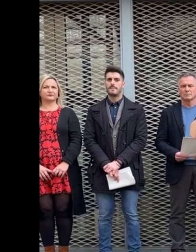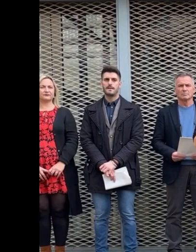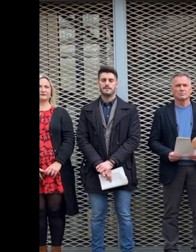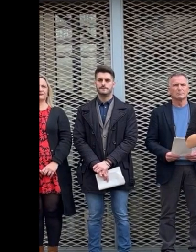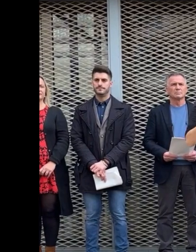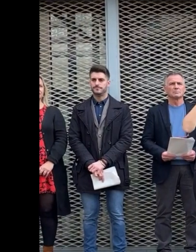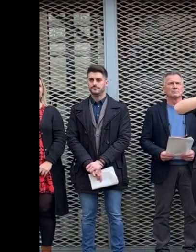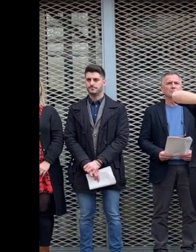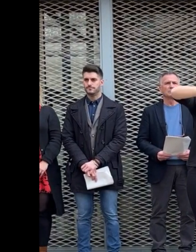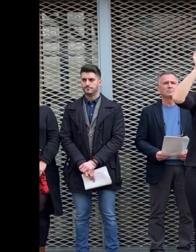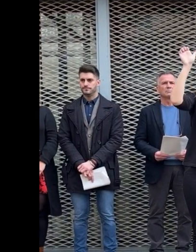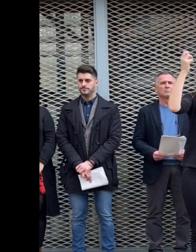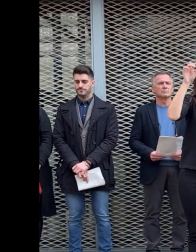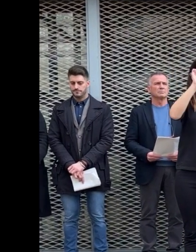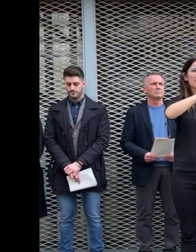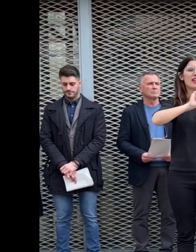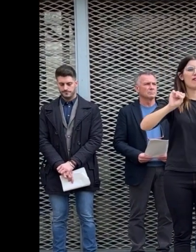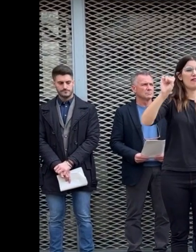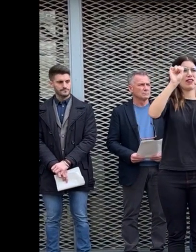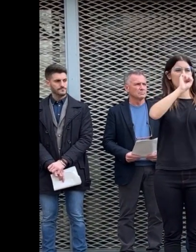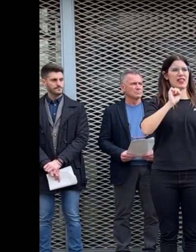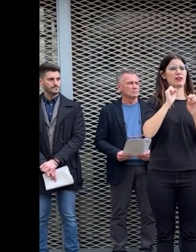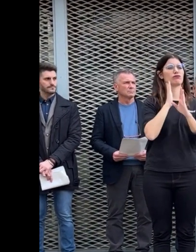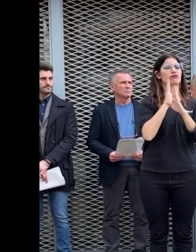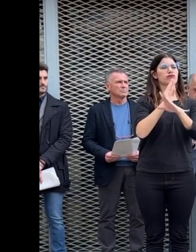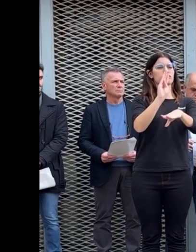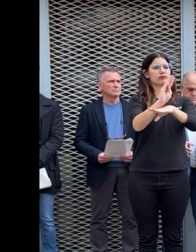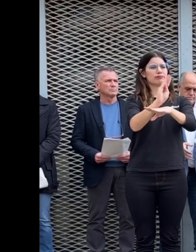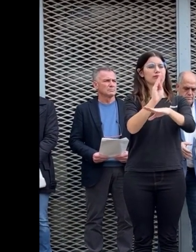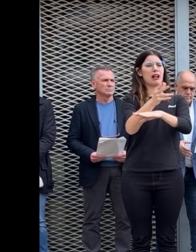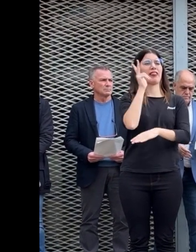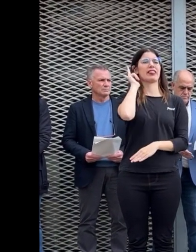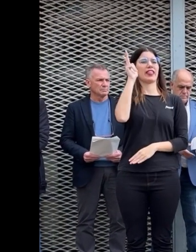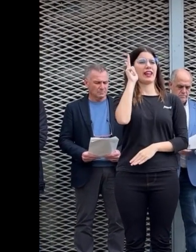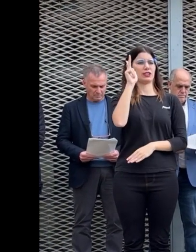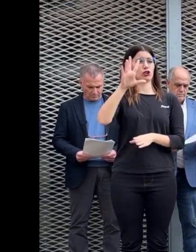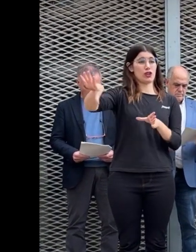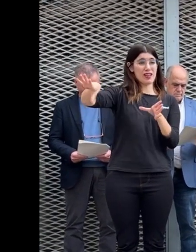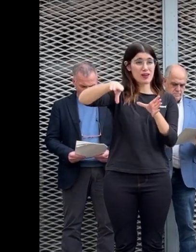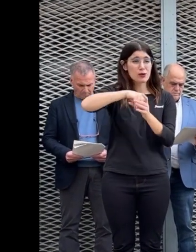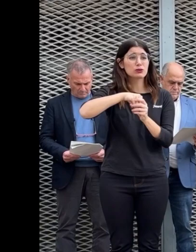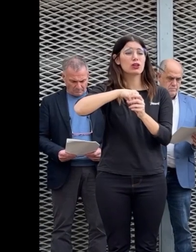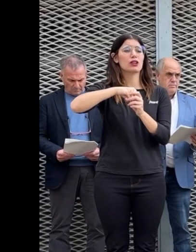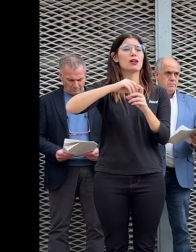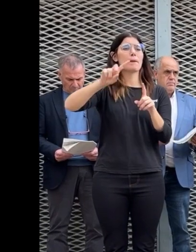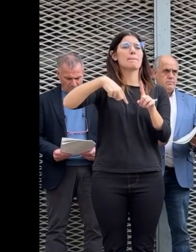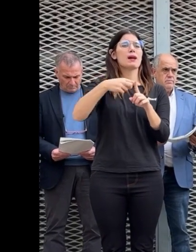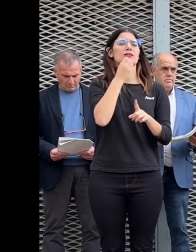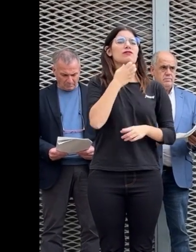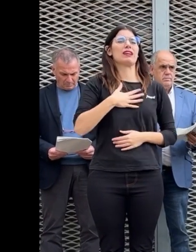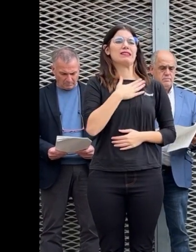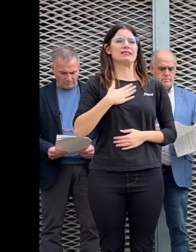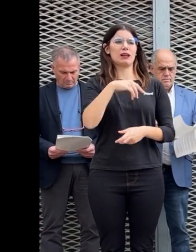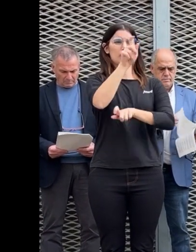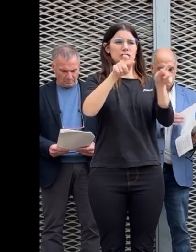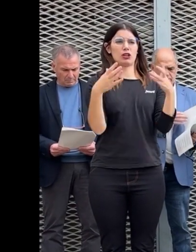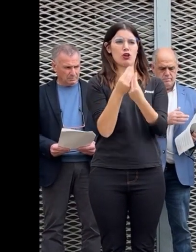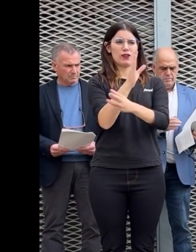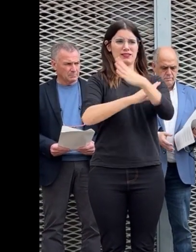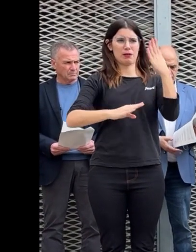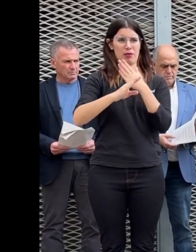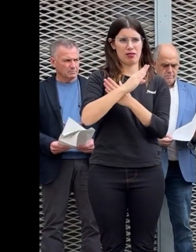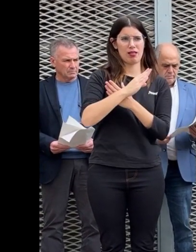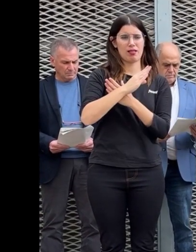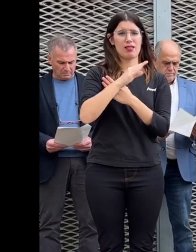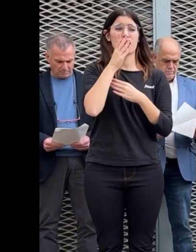una Europa que defienda y preserve los derechos, la inclusión y el bienestar de las personas con